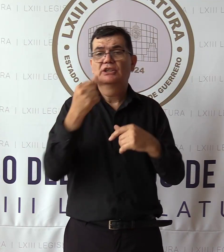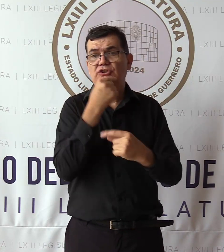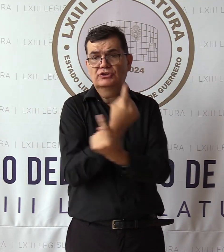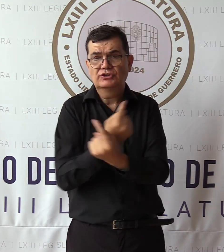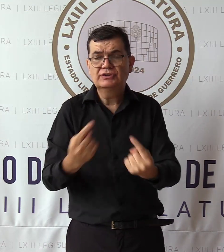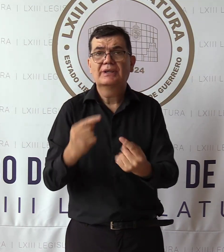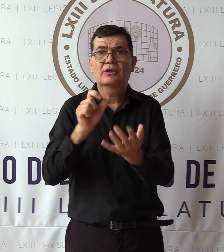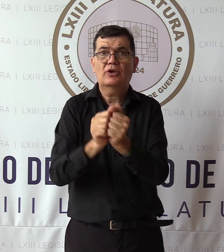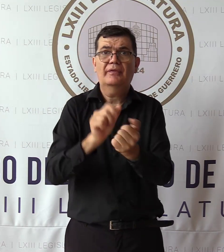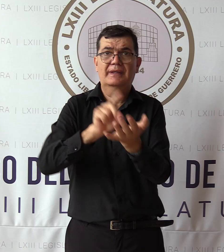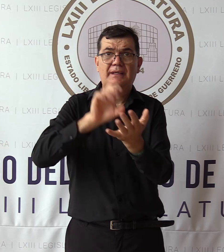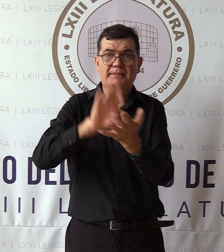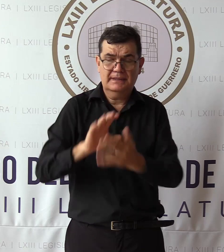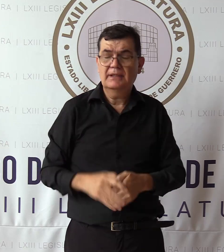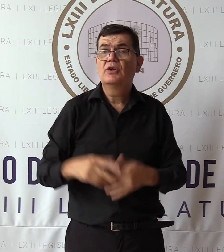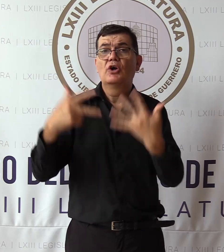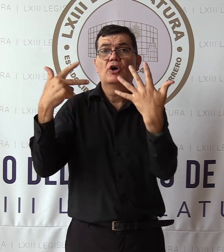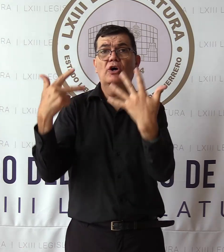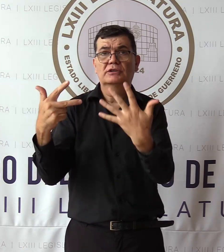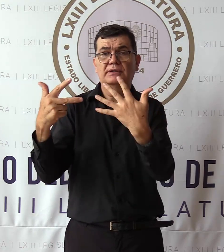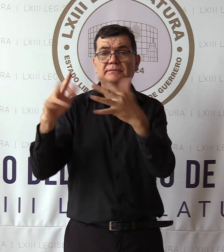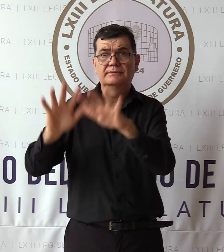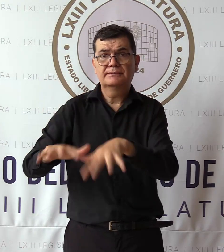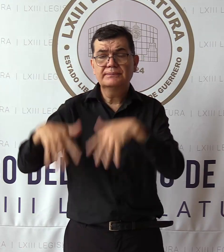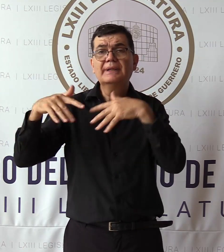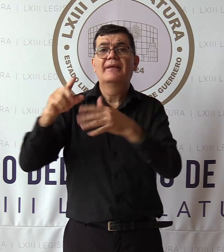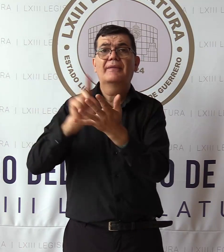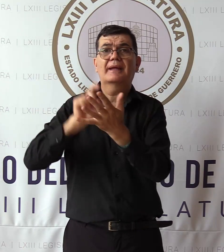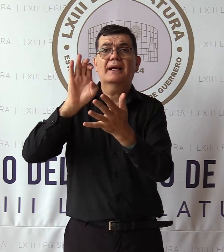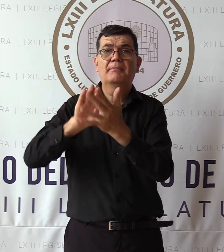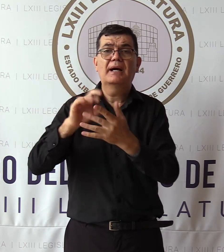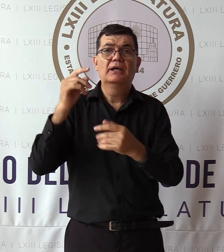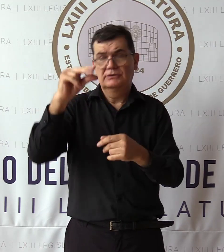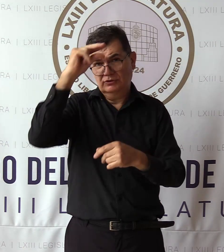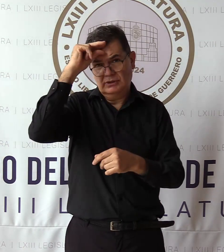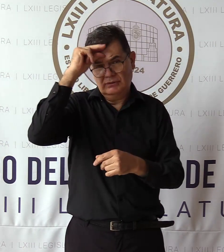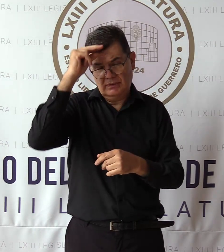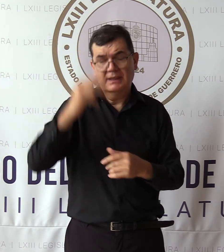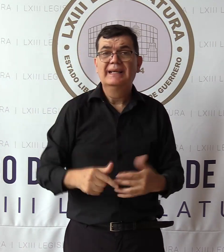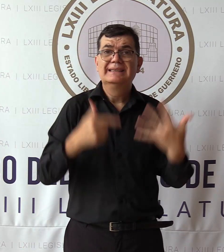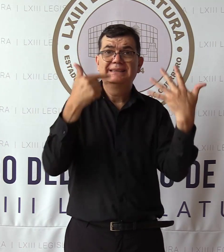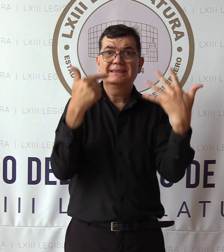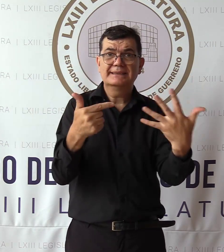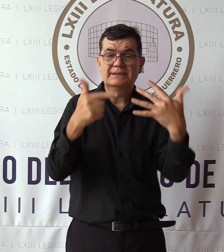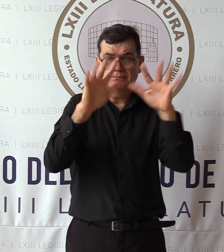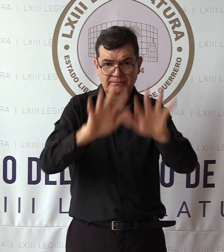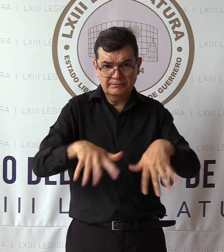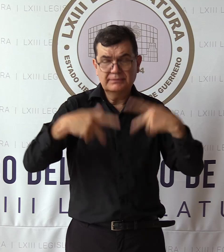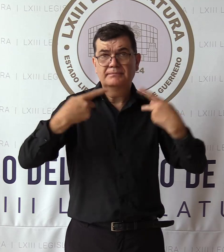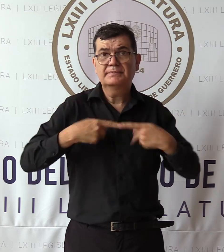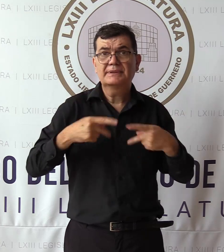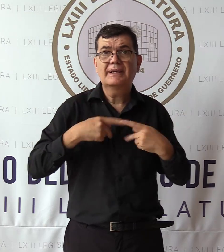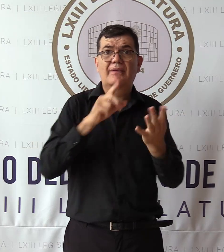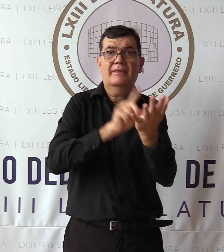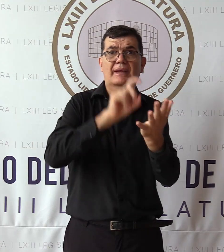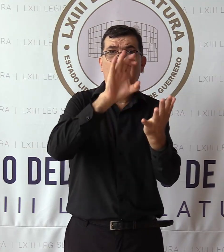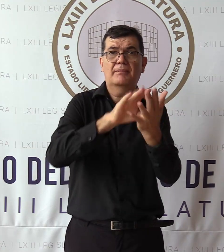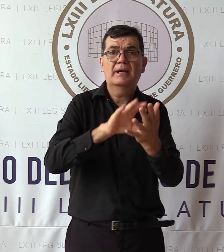discapacidad, 8 parlamentaristas en discapacidad intelectual, 7 parlamentaristas en discapacidad motriz,